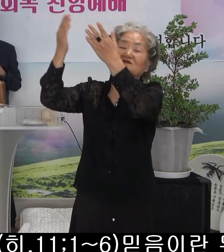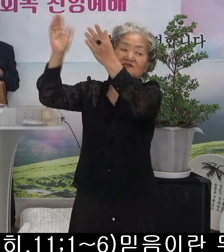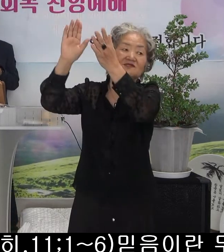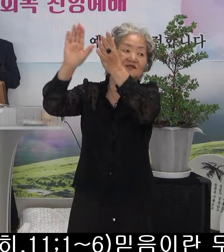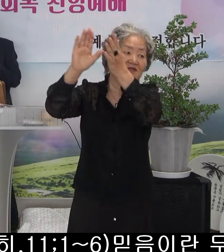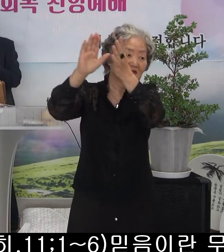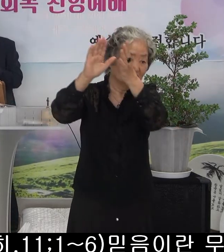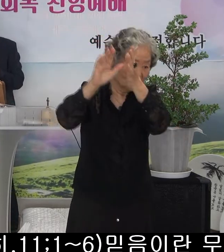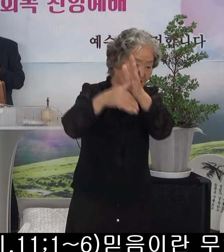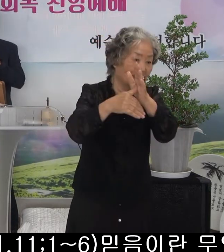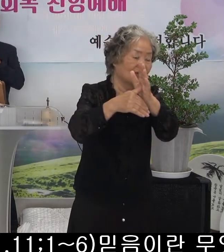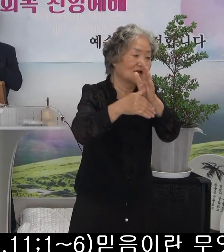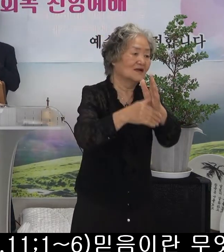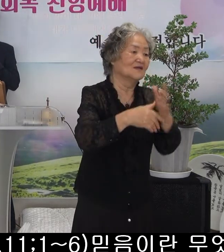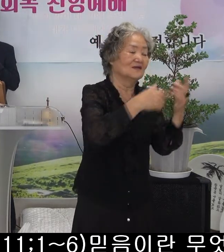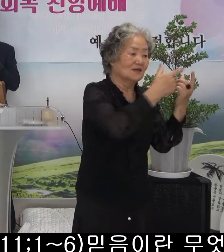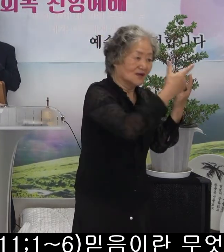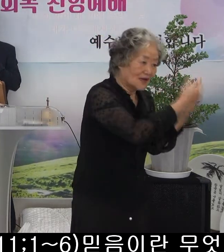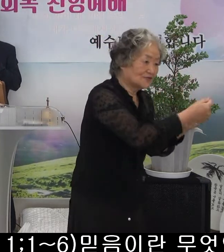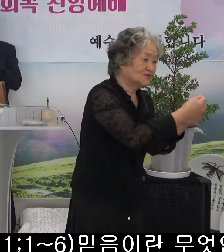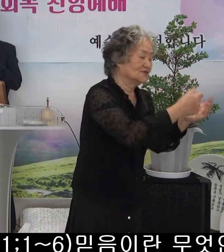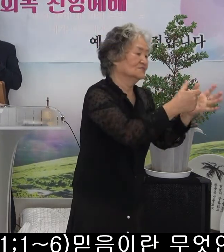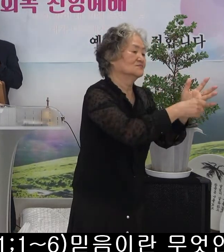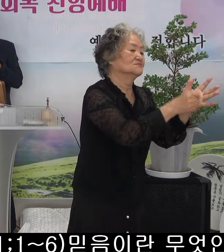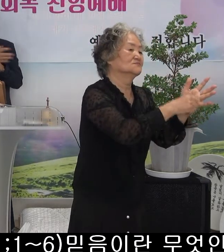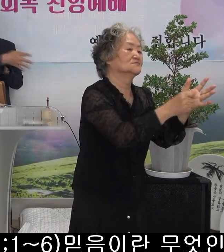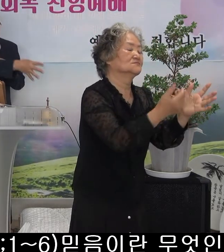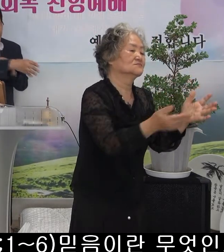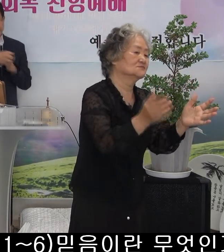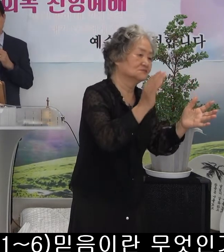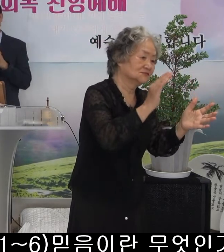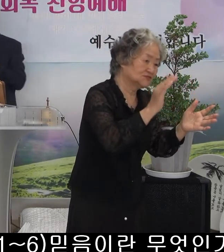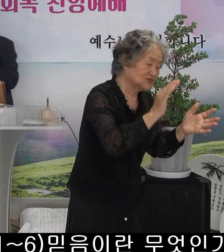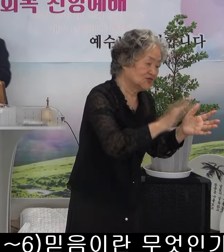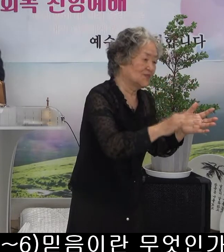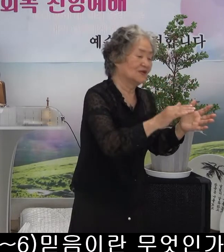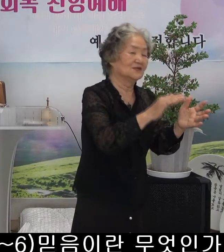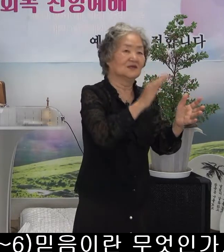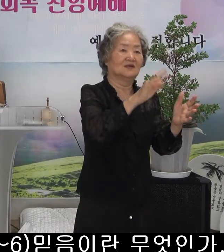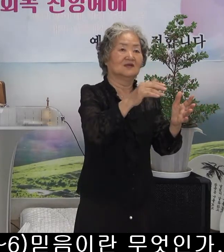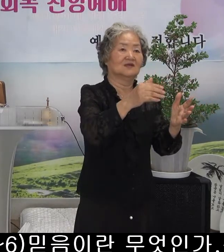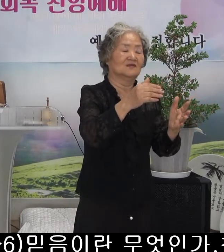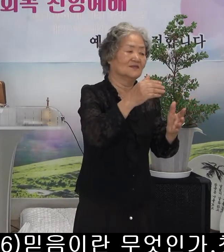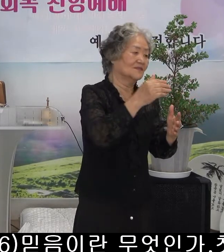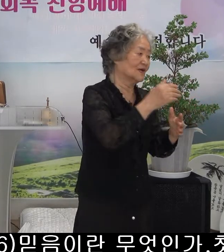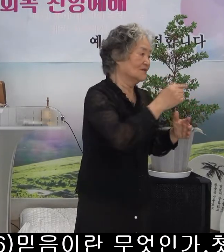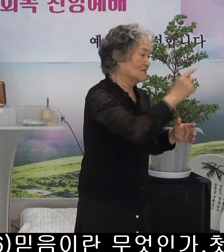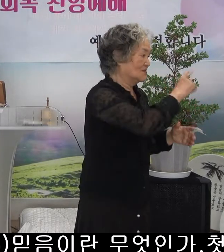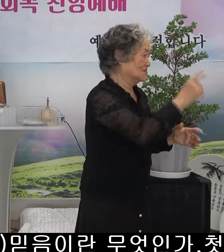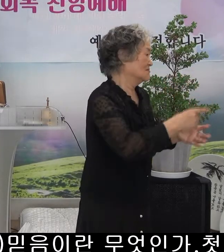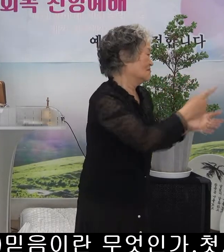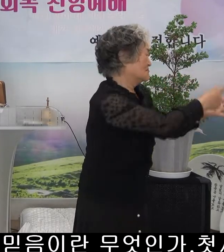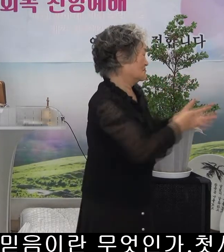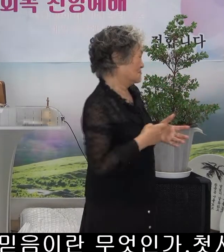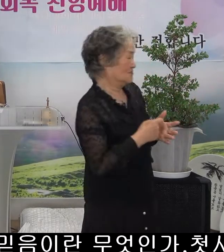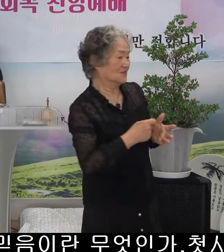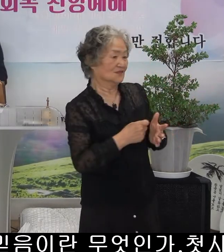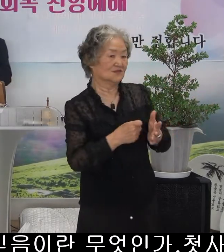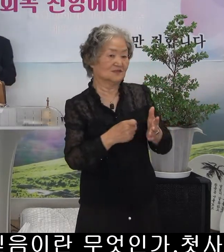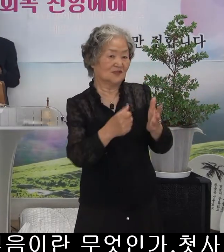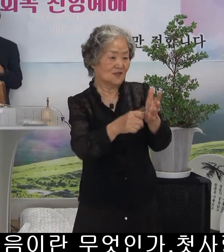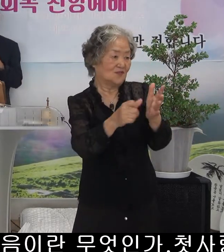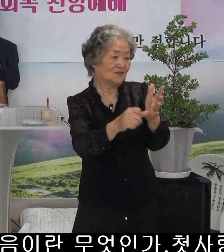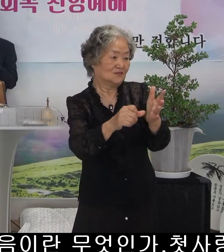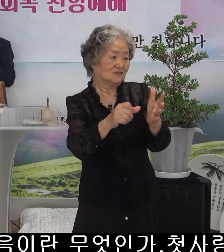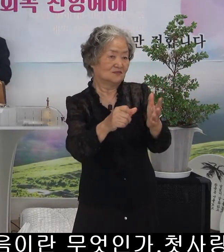마신다. 그래서 똑같은 돈이라 할지라도 어디서 훔쳐가지고 드리는 그 돈의 헌금과 정말 내가 내